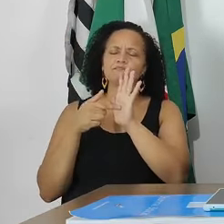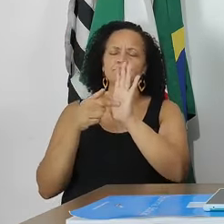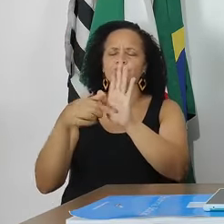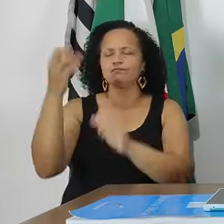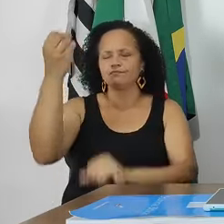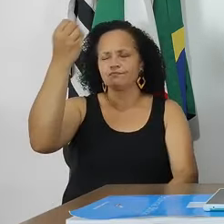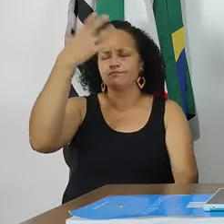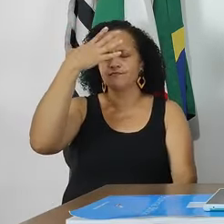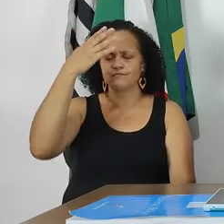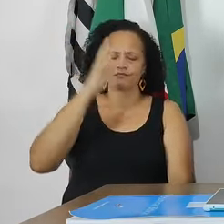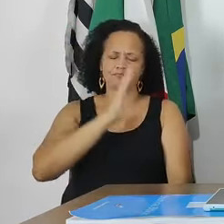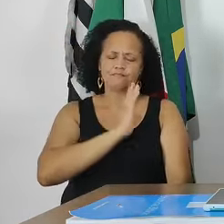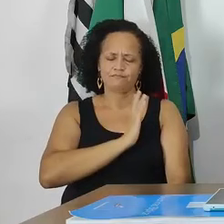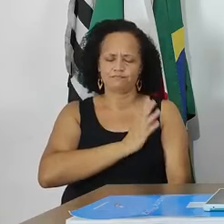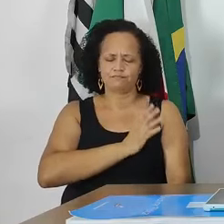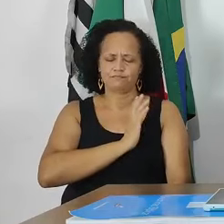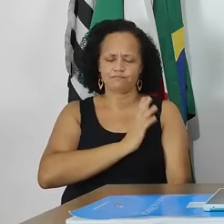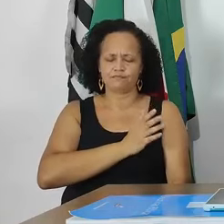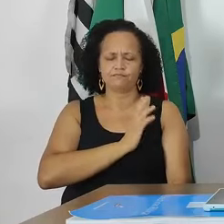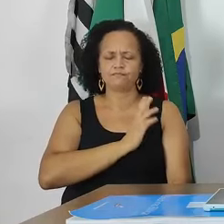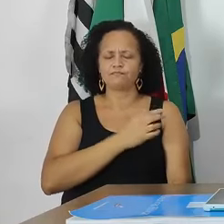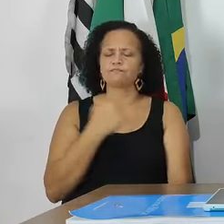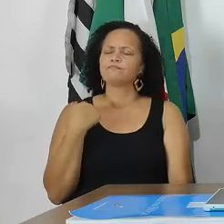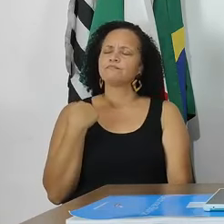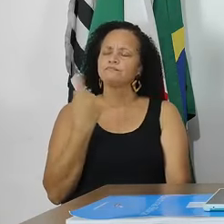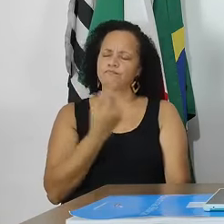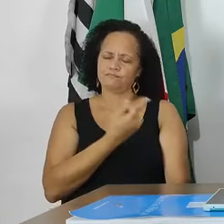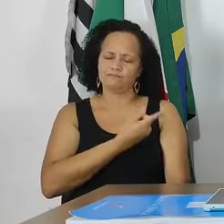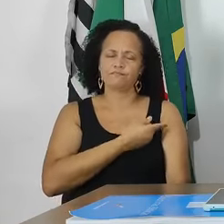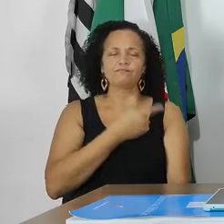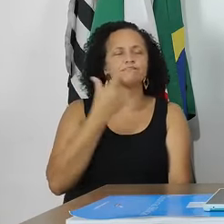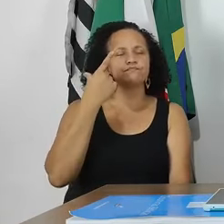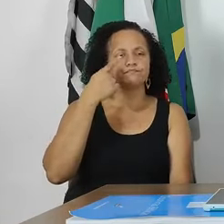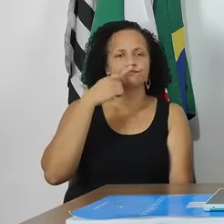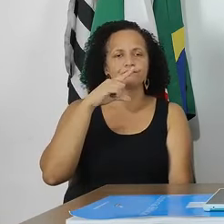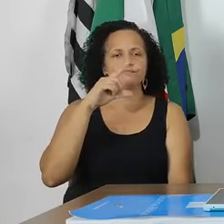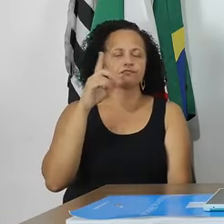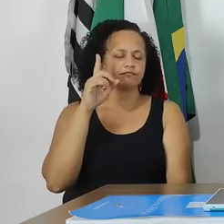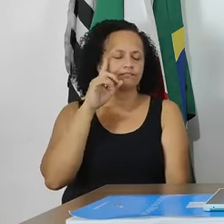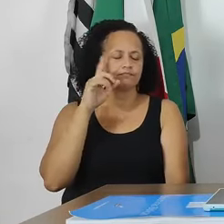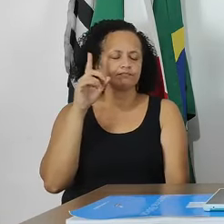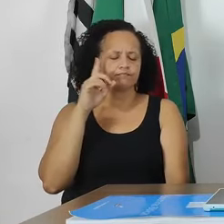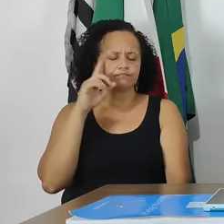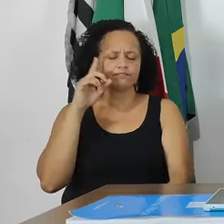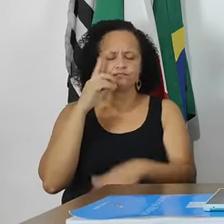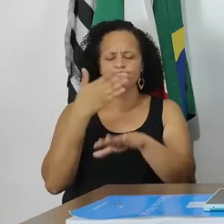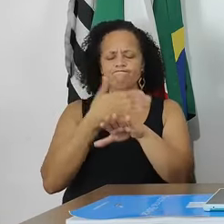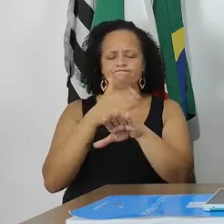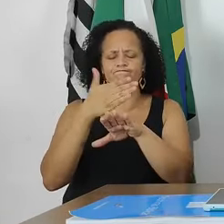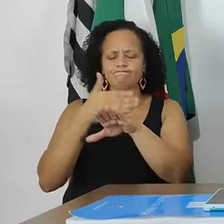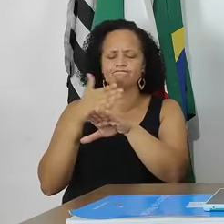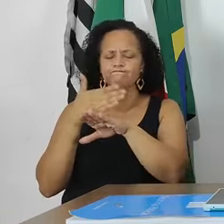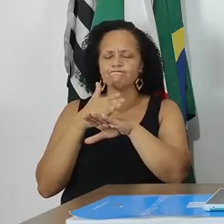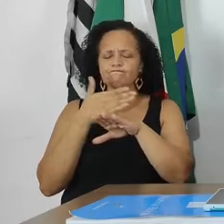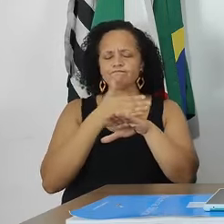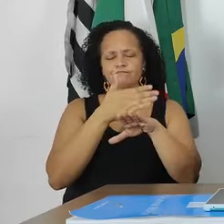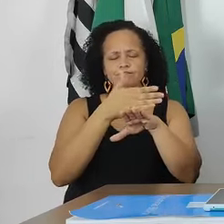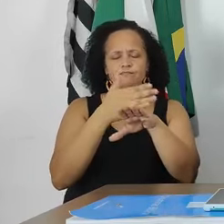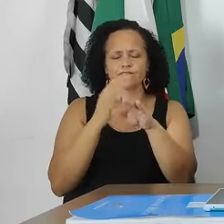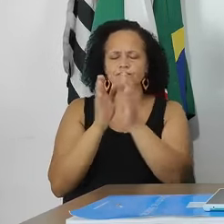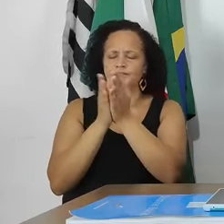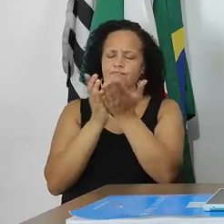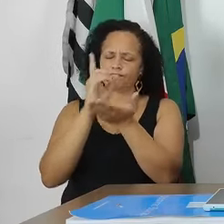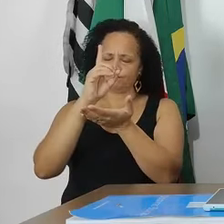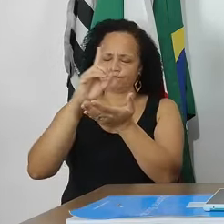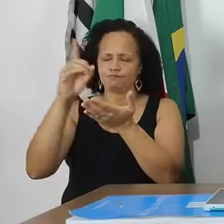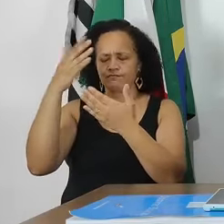nossos corações, ó Pai, e que a gente consiga também praticar essa palavra no nosso dia a dia, Pai. Eu já